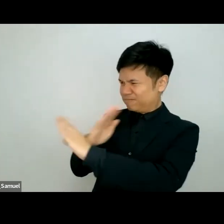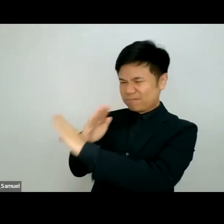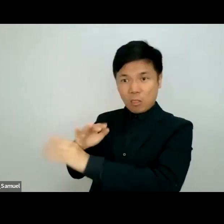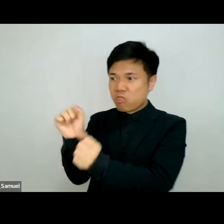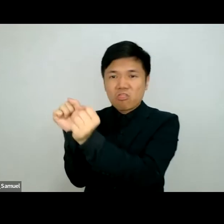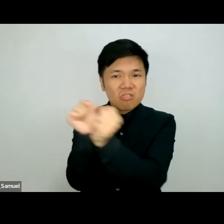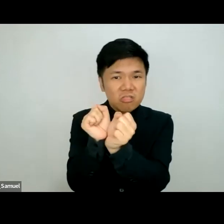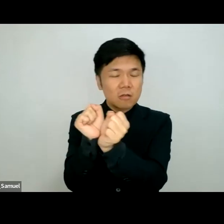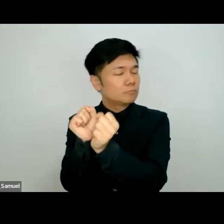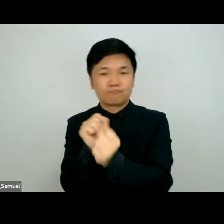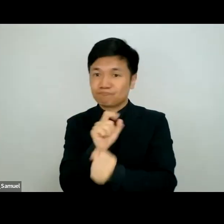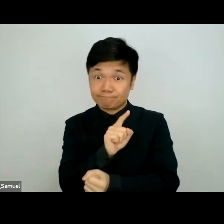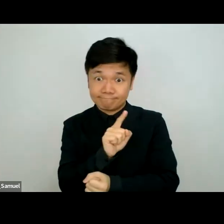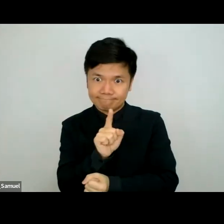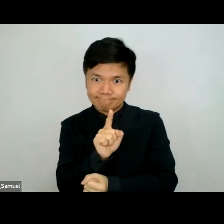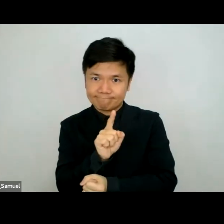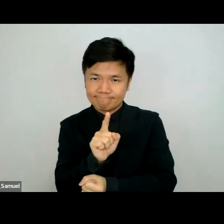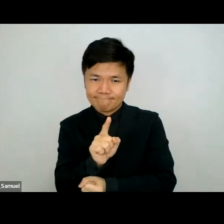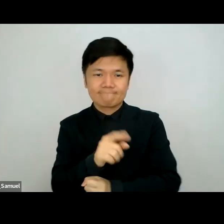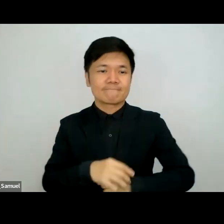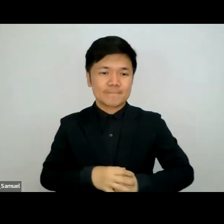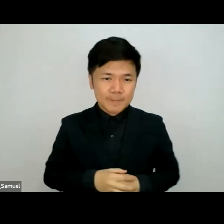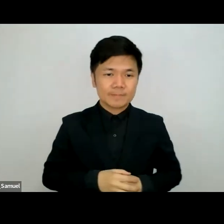criminalisation de la gestion des ressources naturelles.